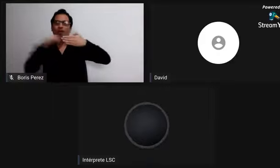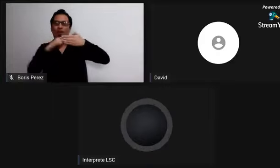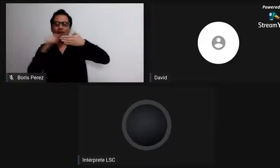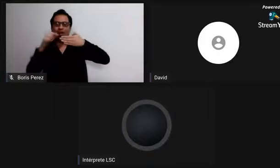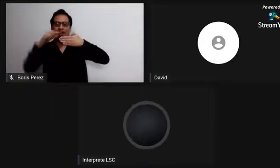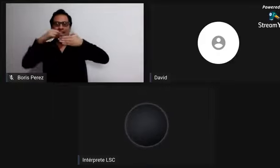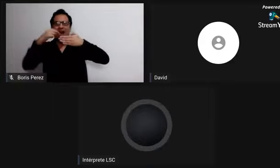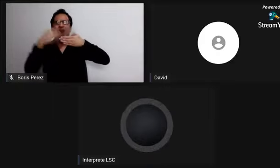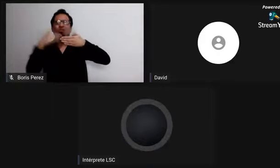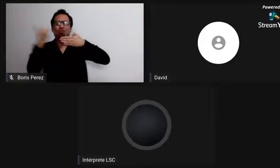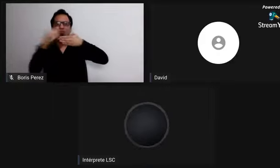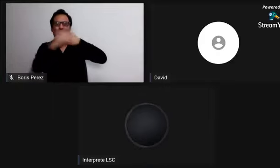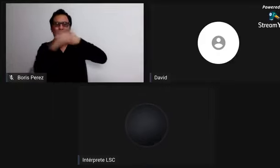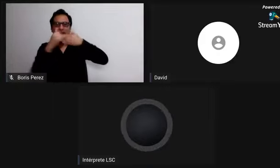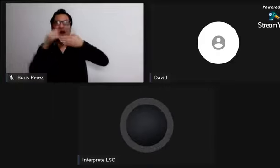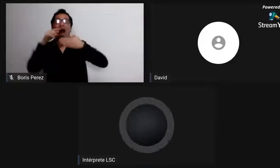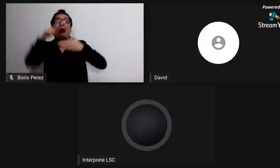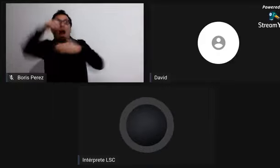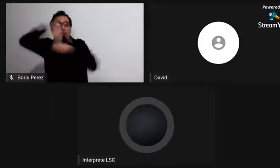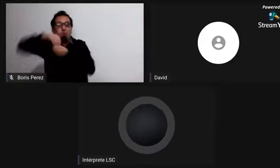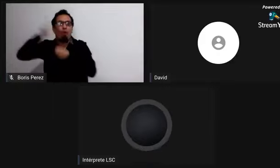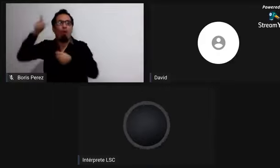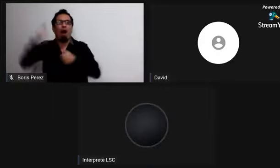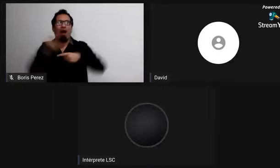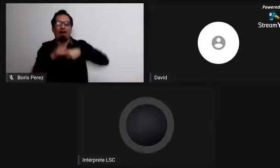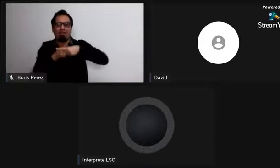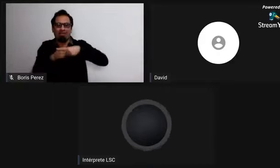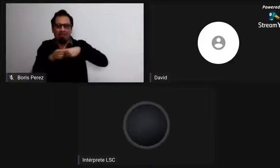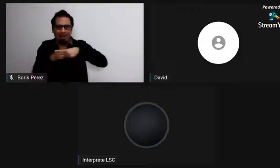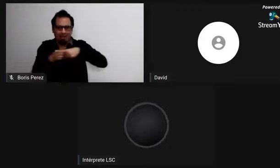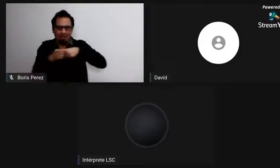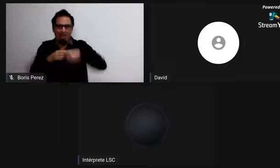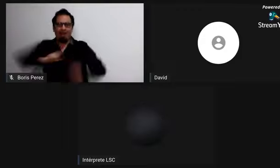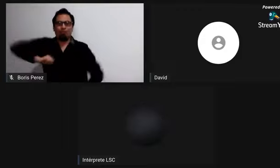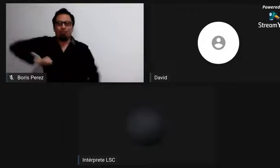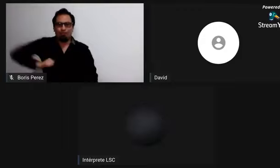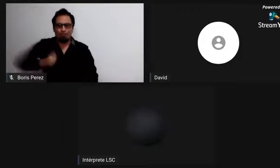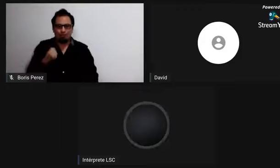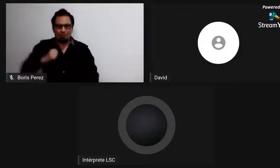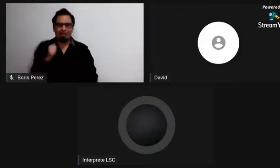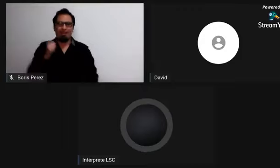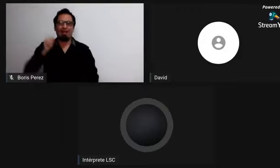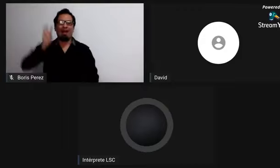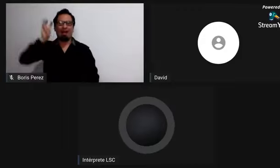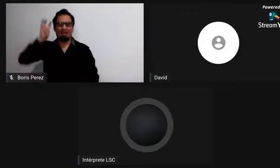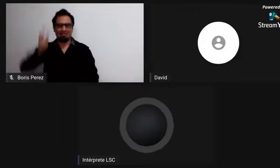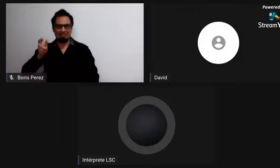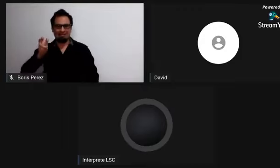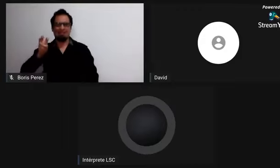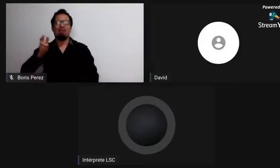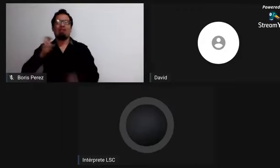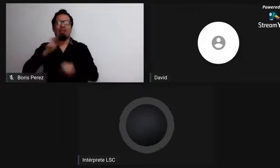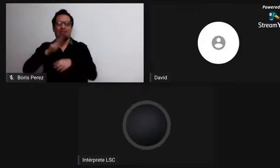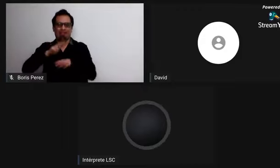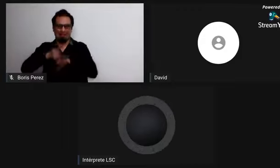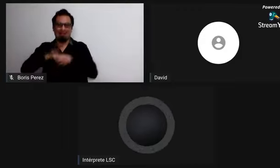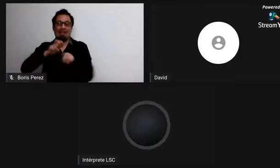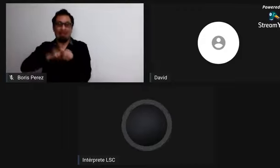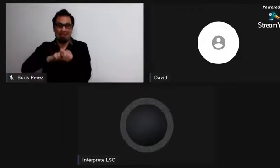bandera de Reino Unido con donde también está